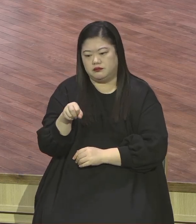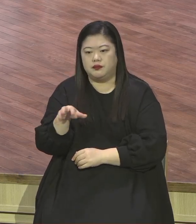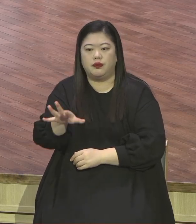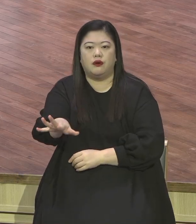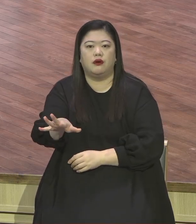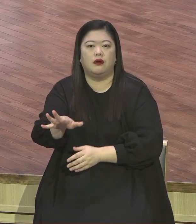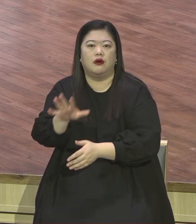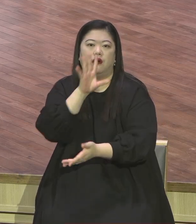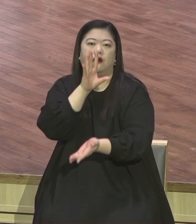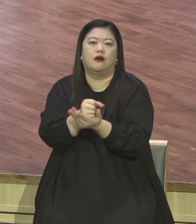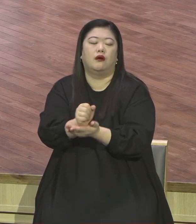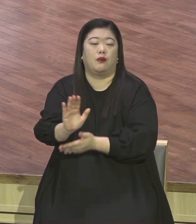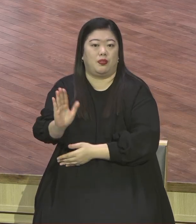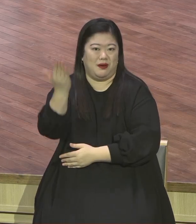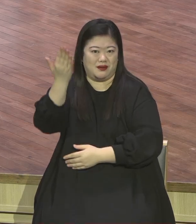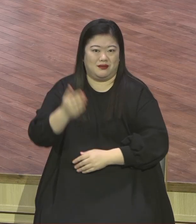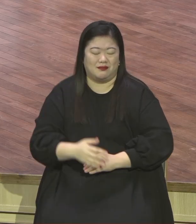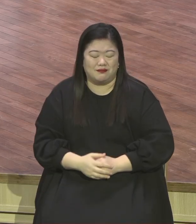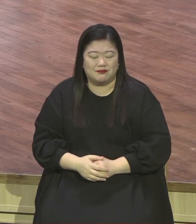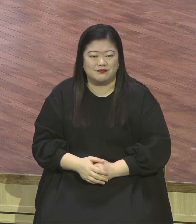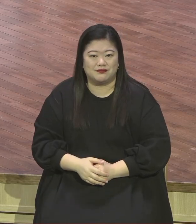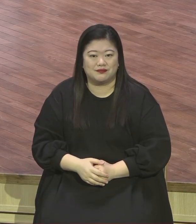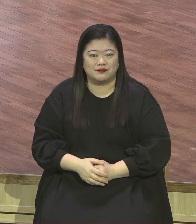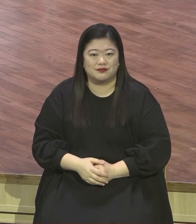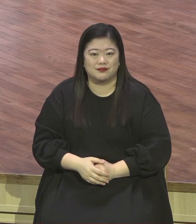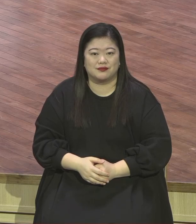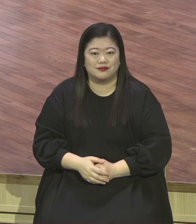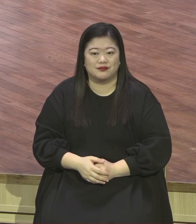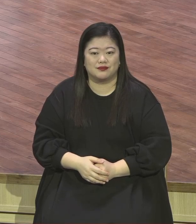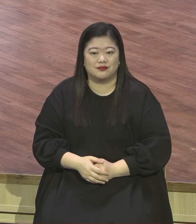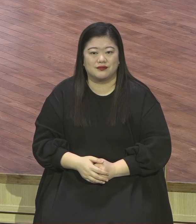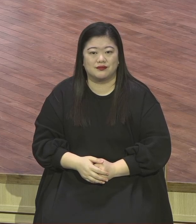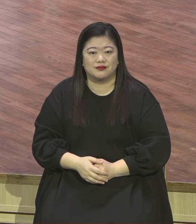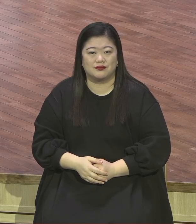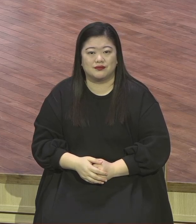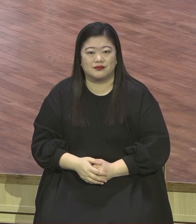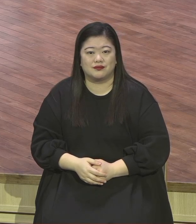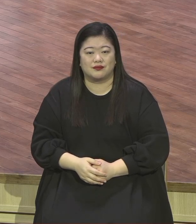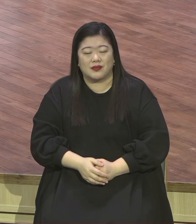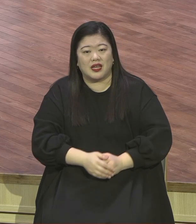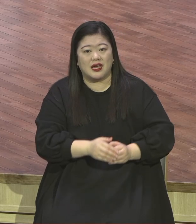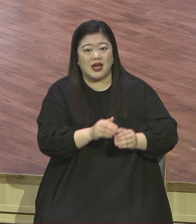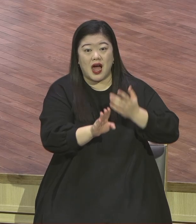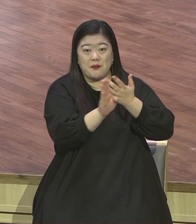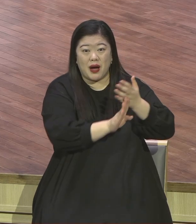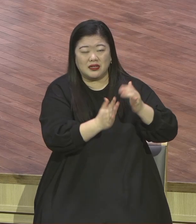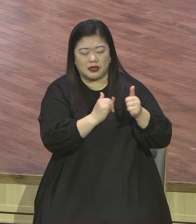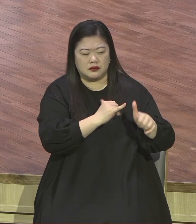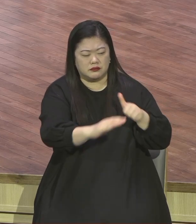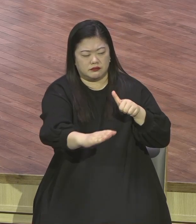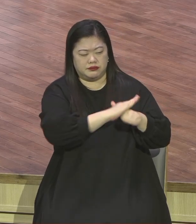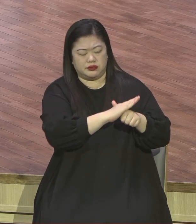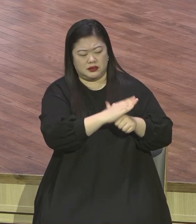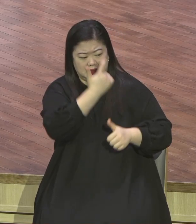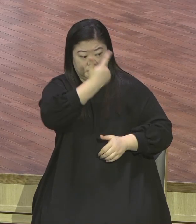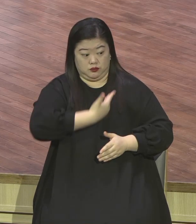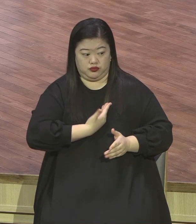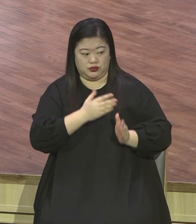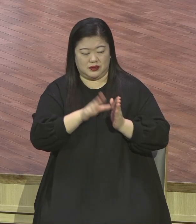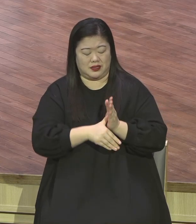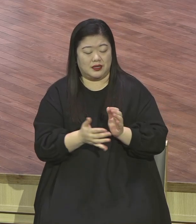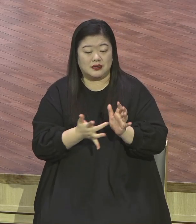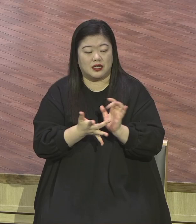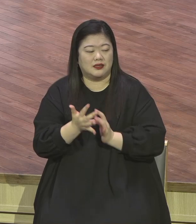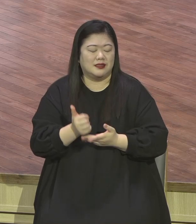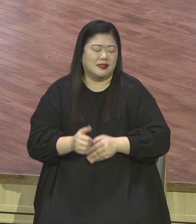예수께서 바리새는 바리새인들의 질문에 대해서 구둥이에 빠진 양의 예를 들어 오히려 반문을